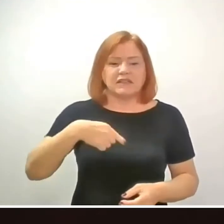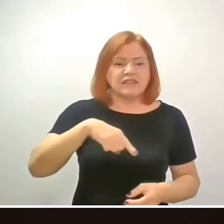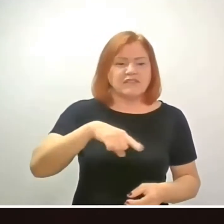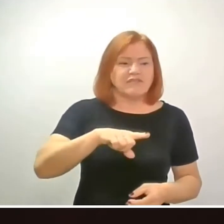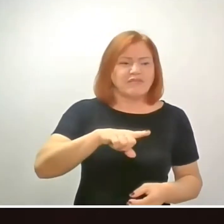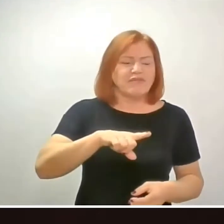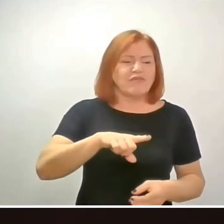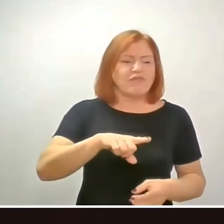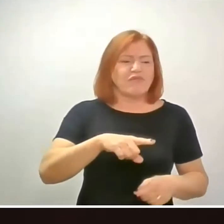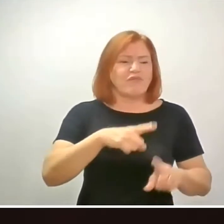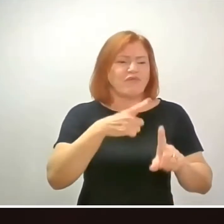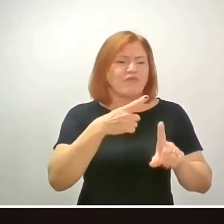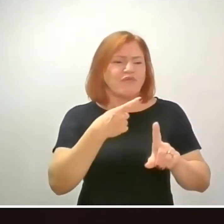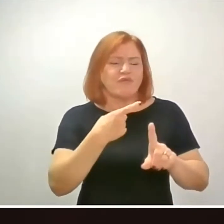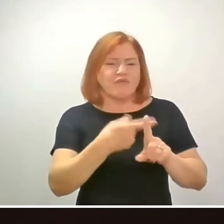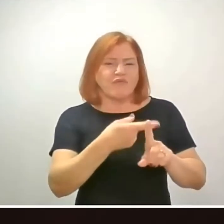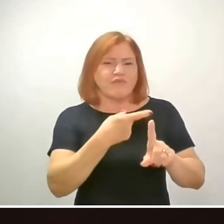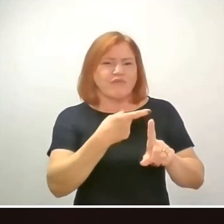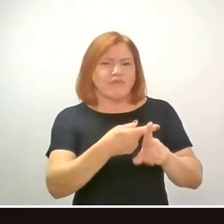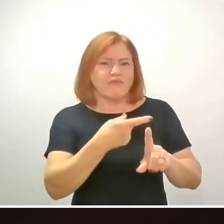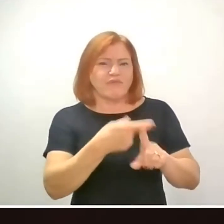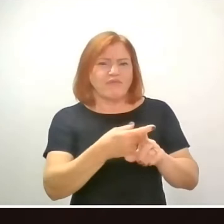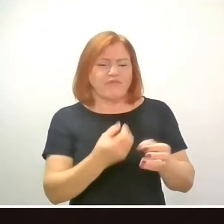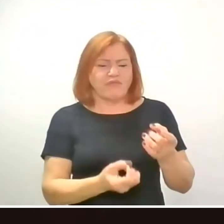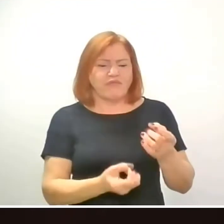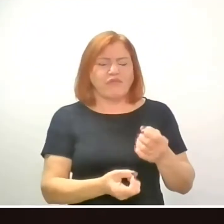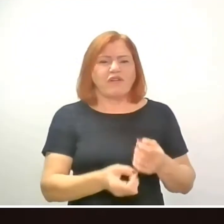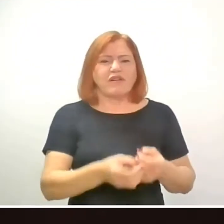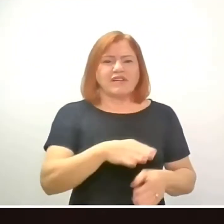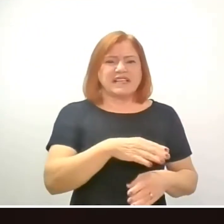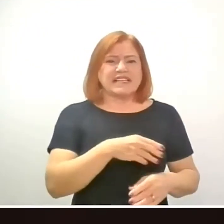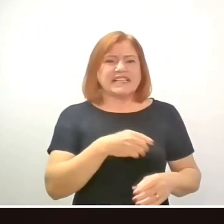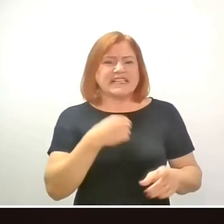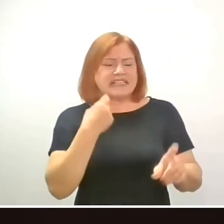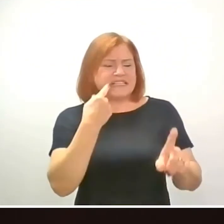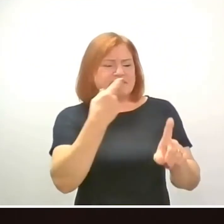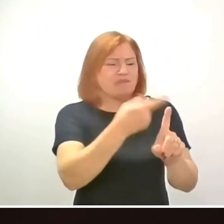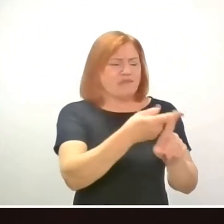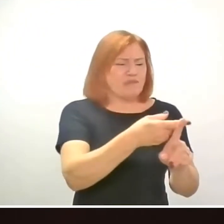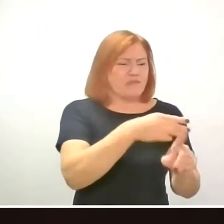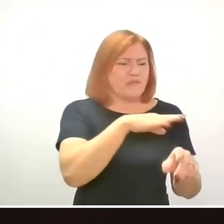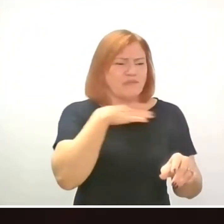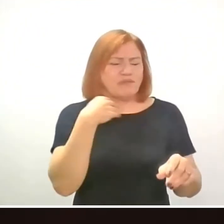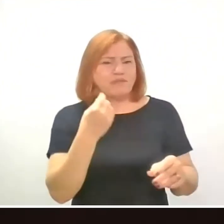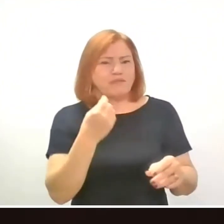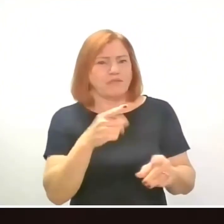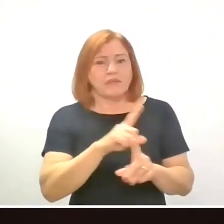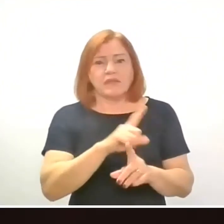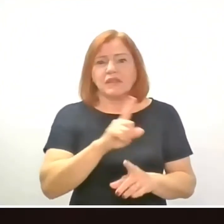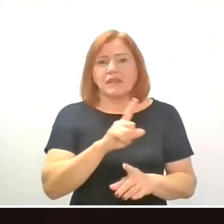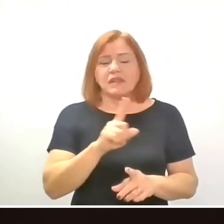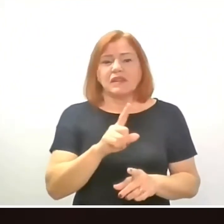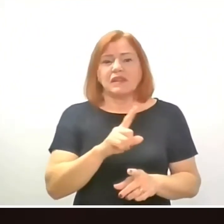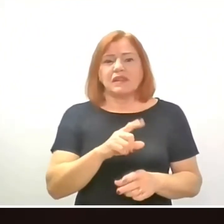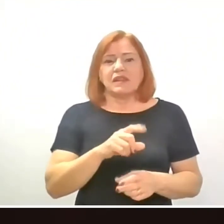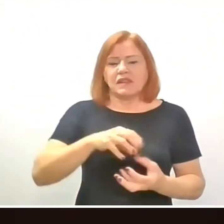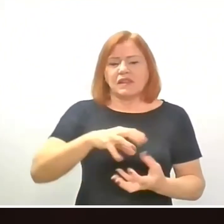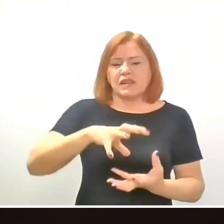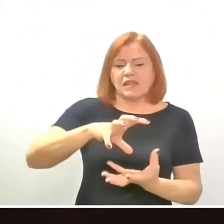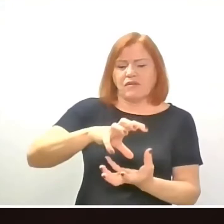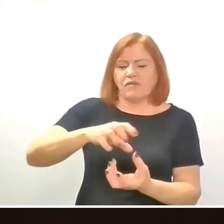com o velho fermento, nem com o fermento da maldade e da malícia, e sim com